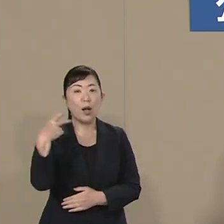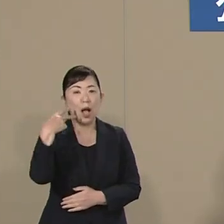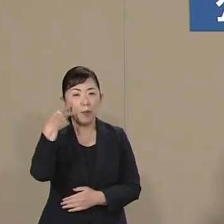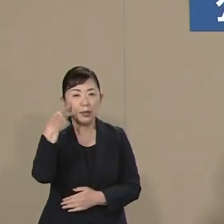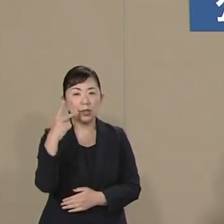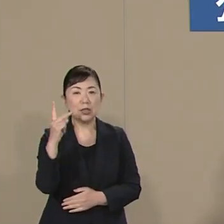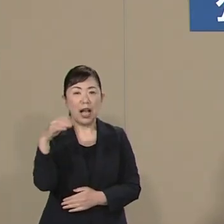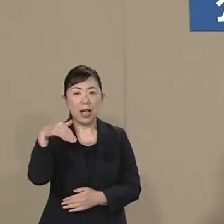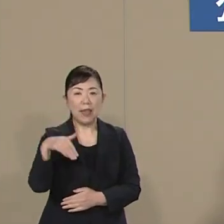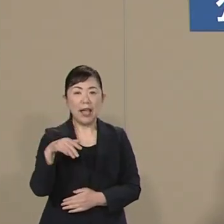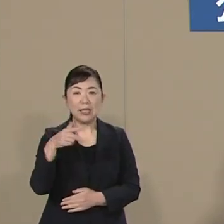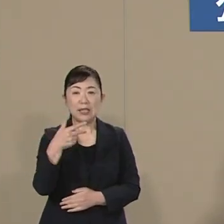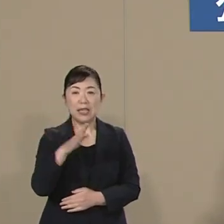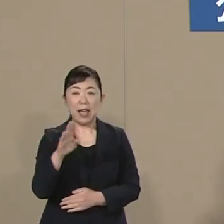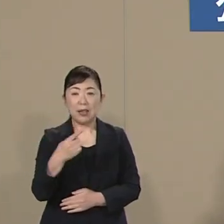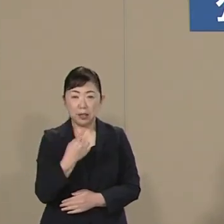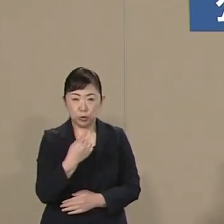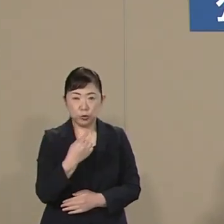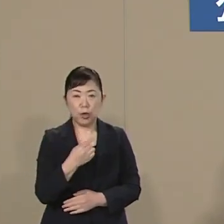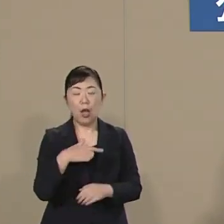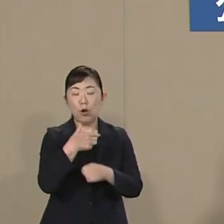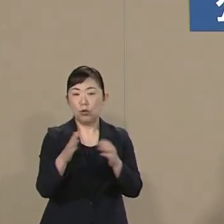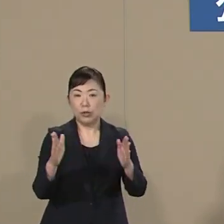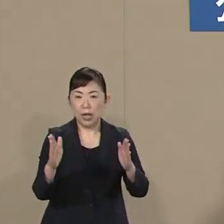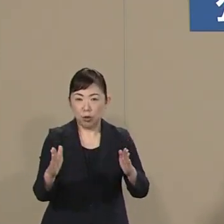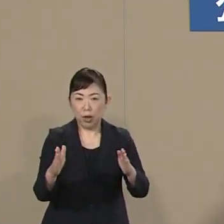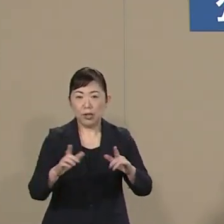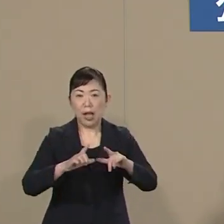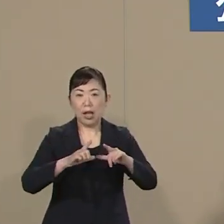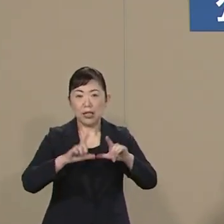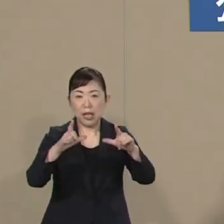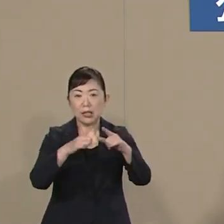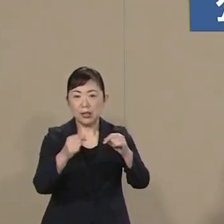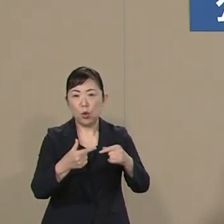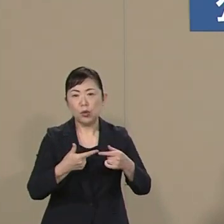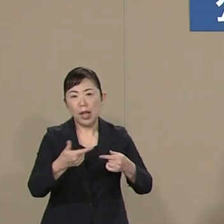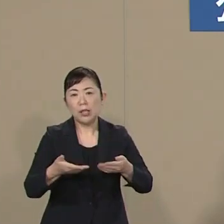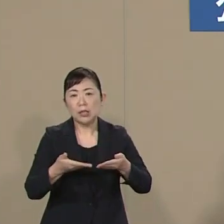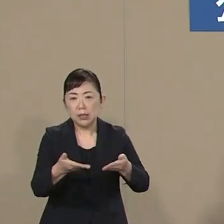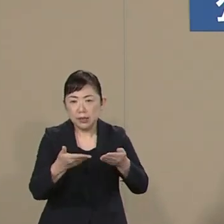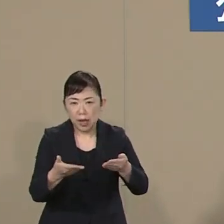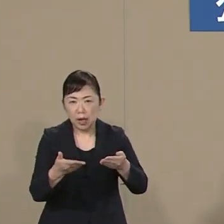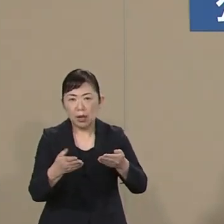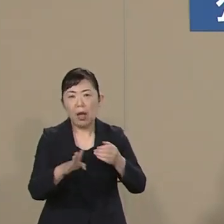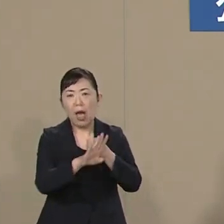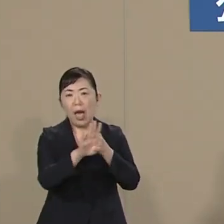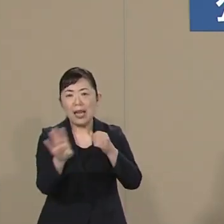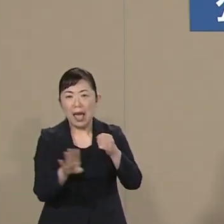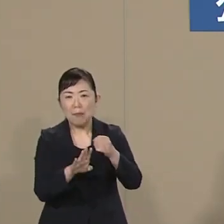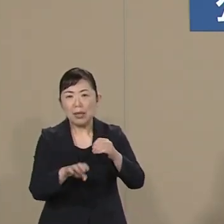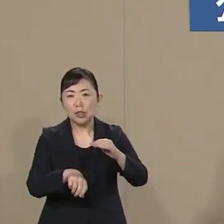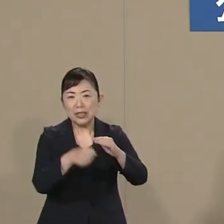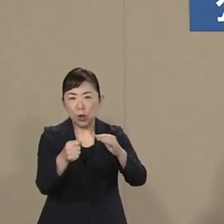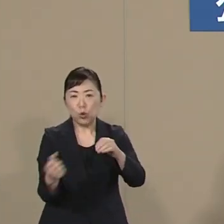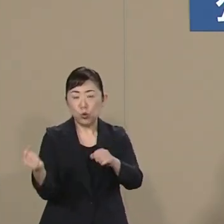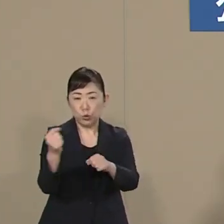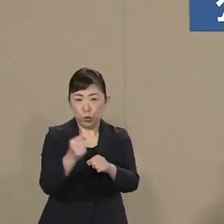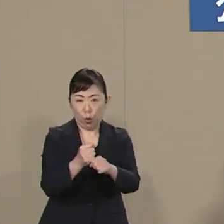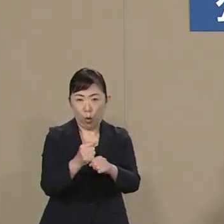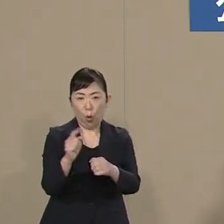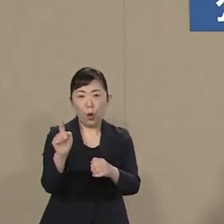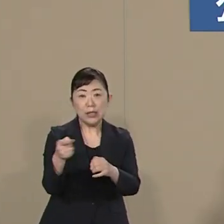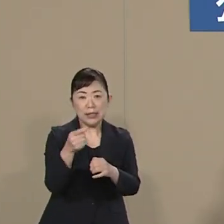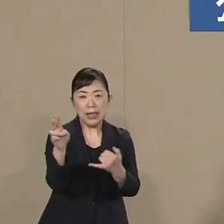若松謙維ですこの6年間東日本大震災原発事故からの復興